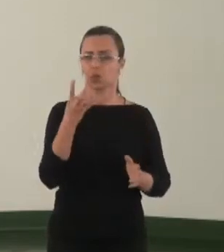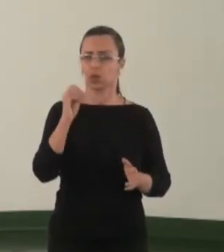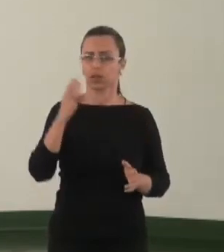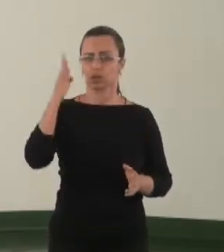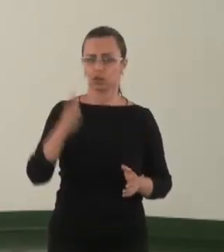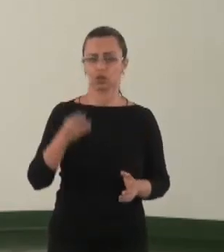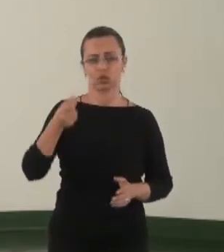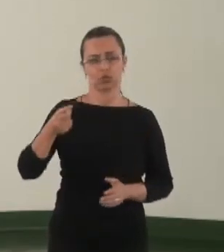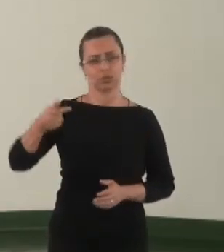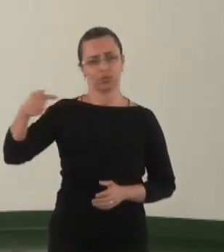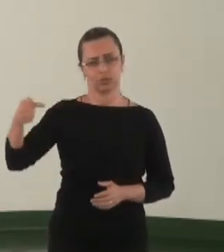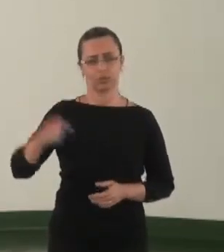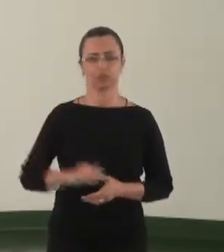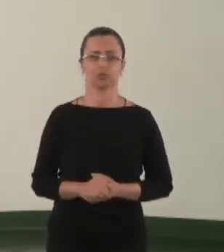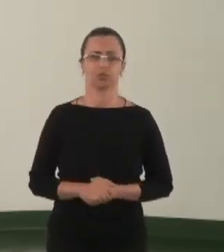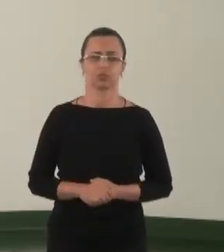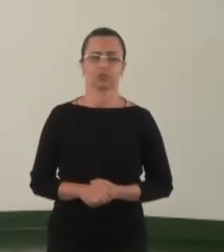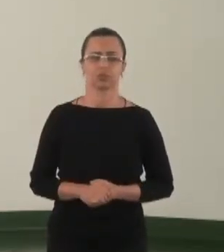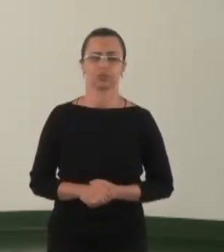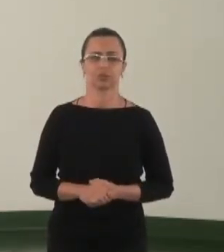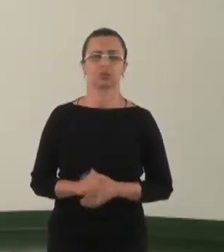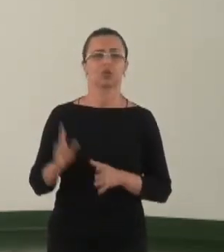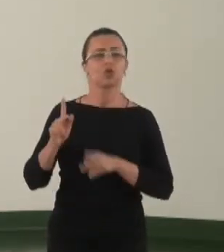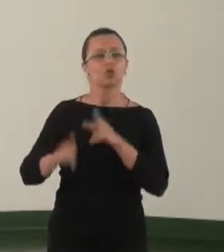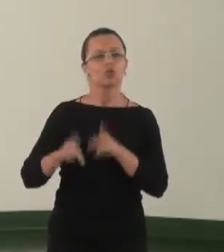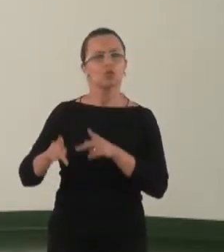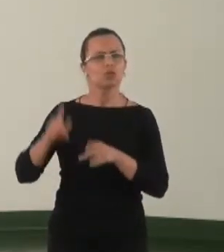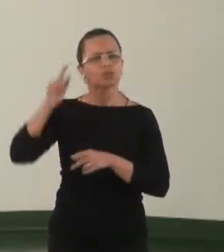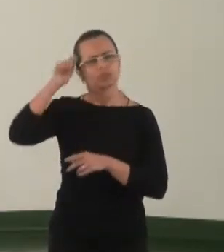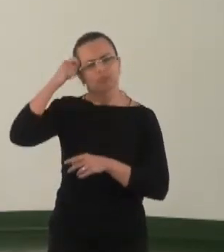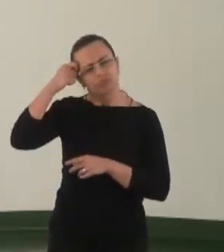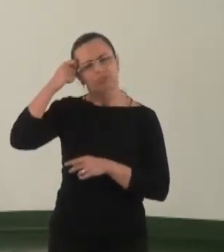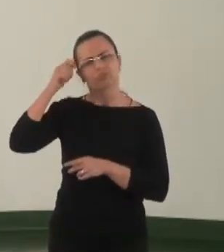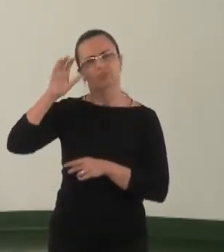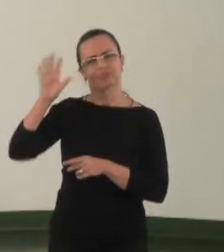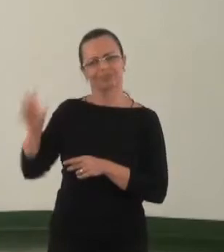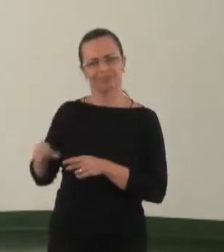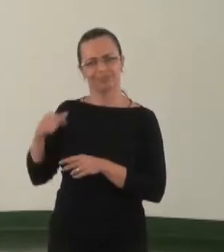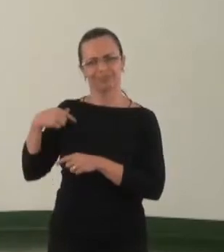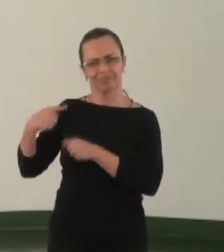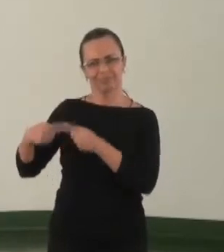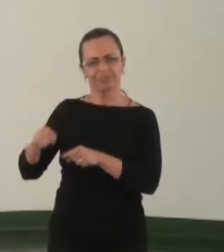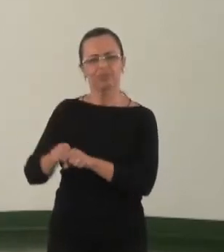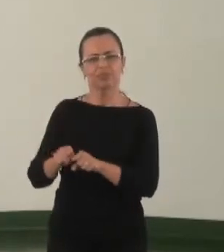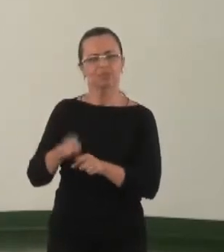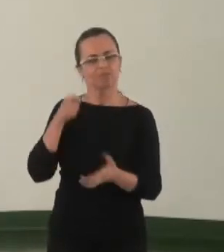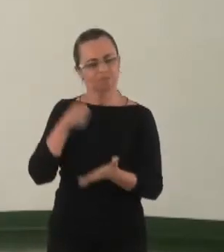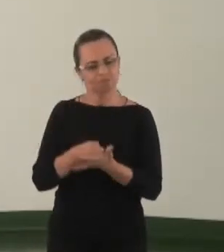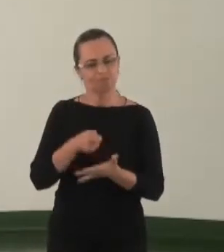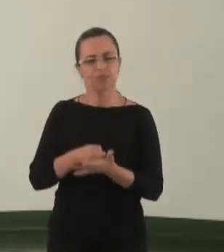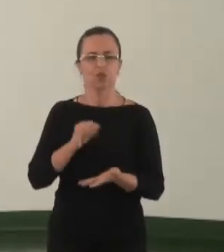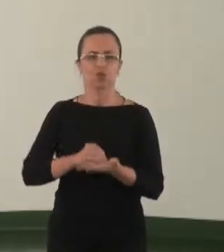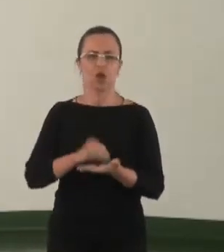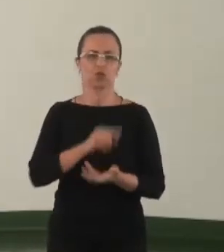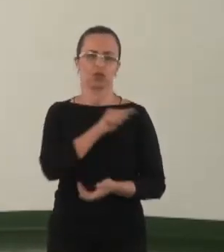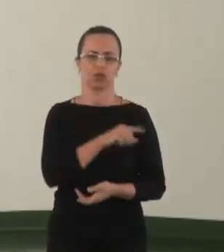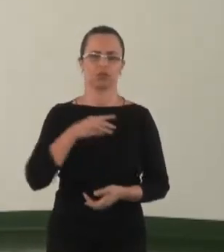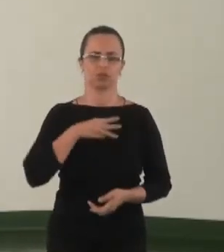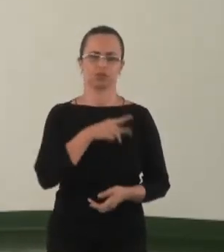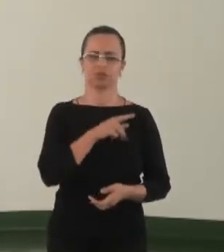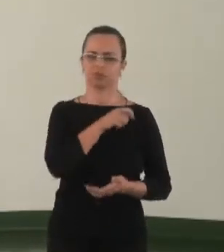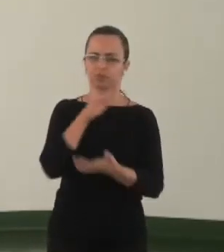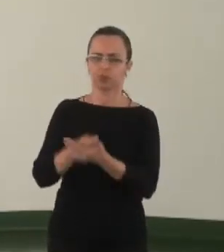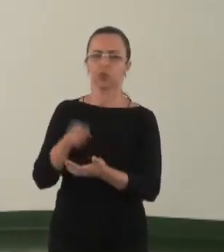2007. Sobre os povos quilombolas, se necessita mais de uma atuação mais incisiva do Ministério Público no que diz respeito